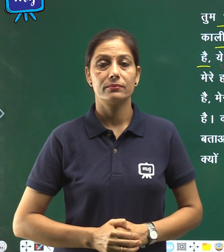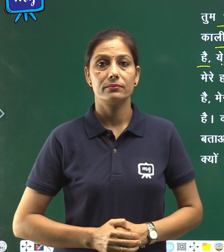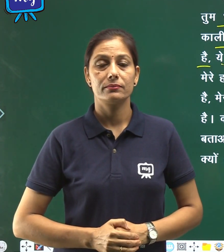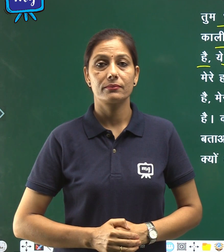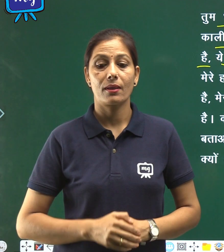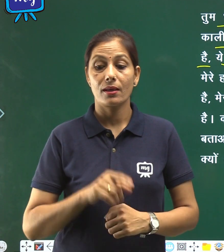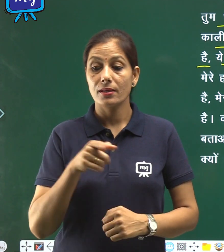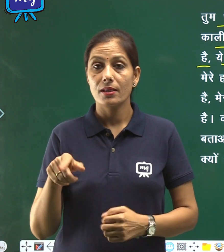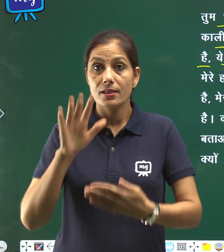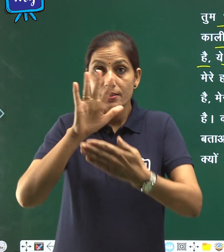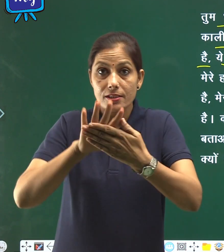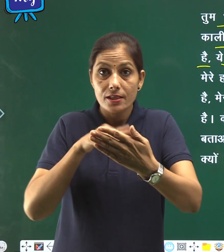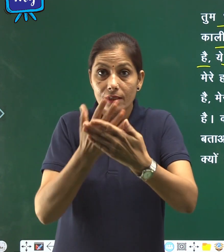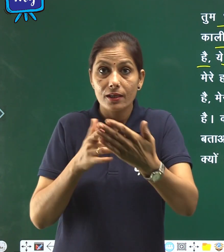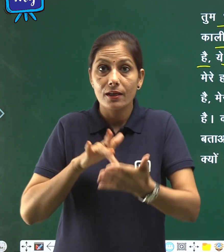ये जेल का